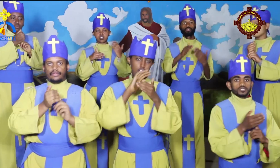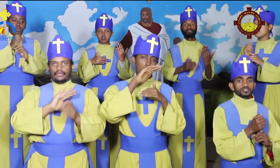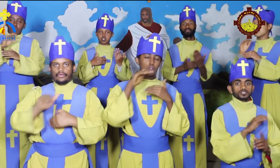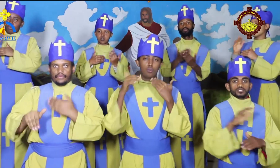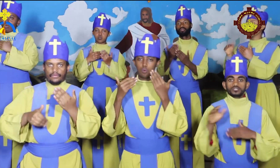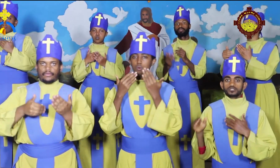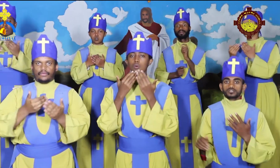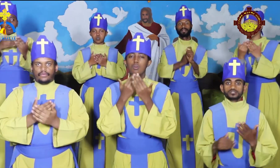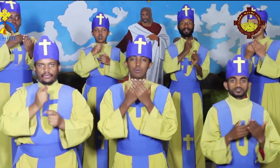ለአዜ ኩሉ